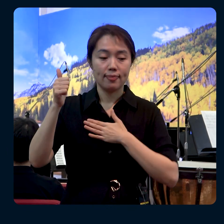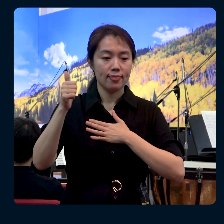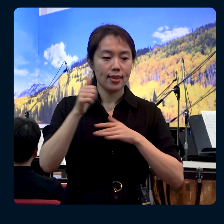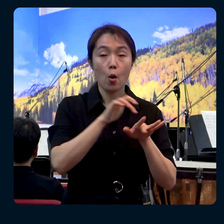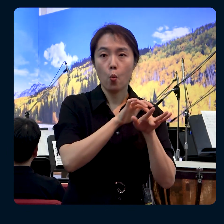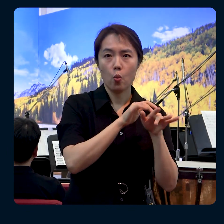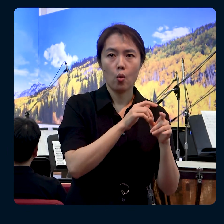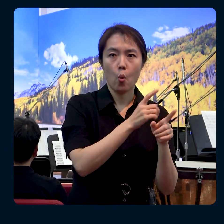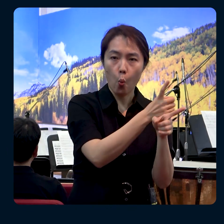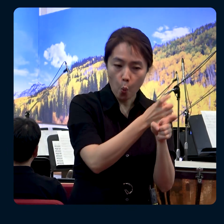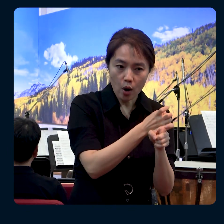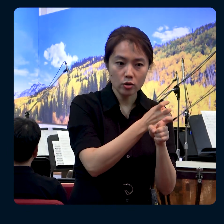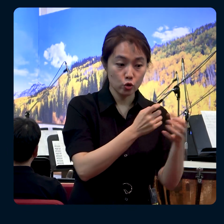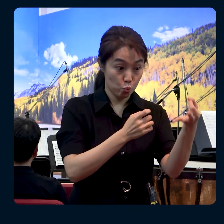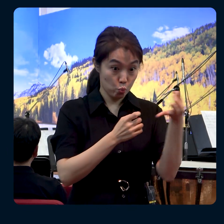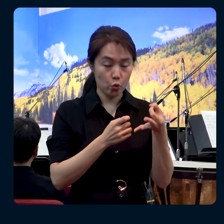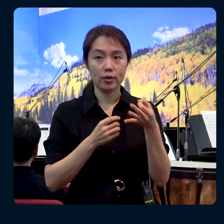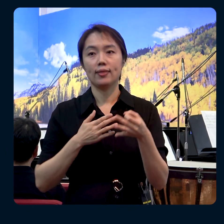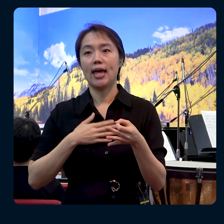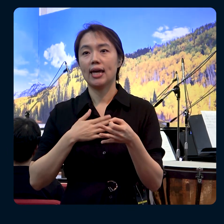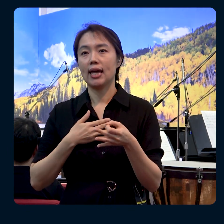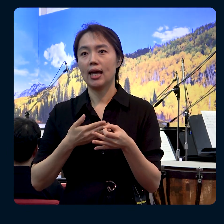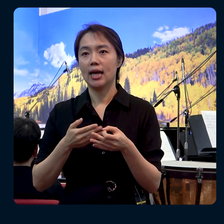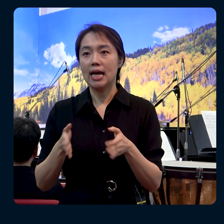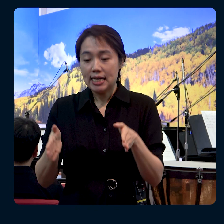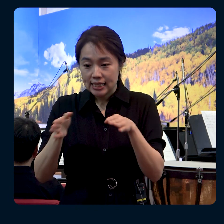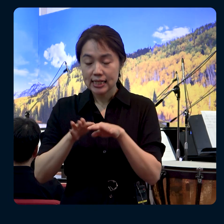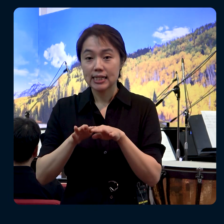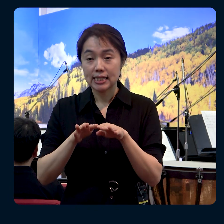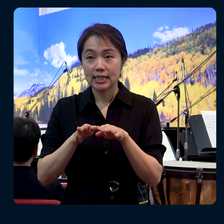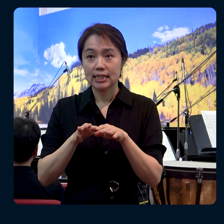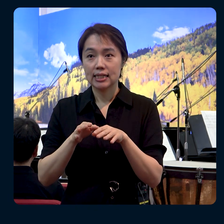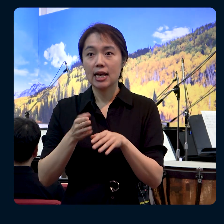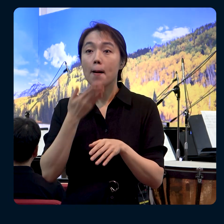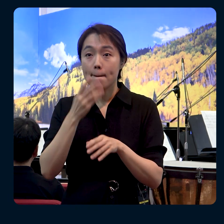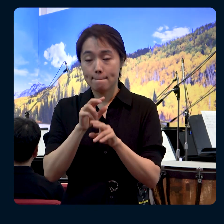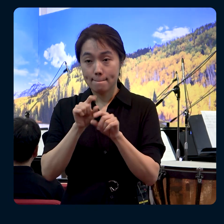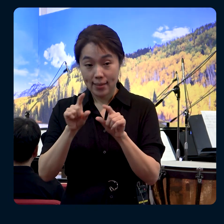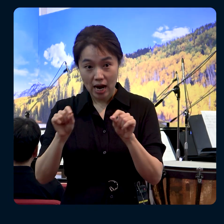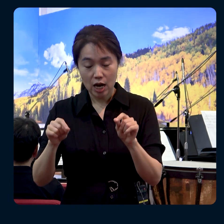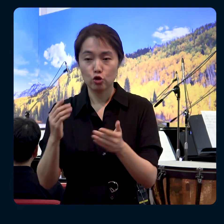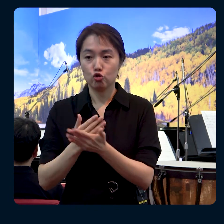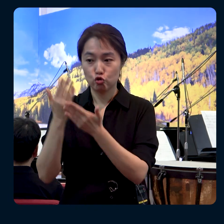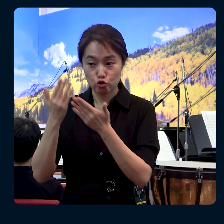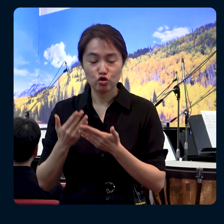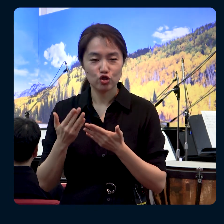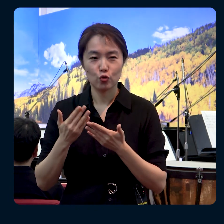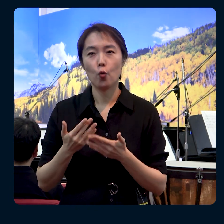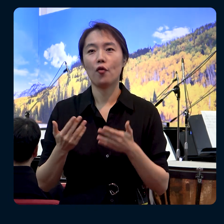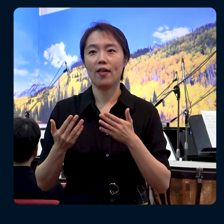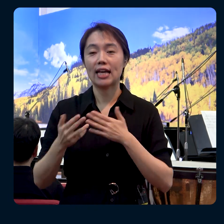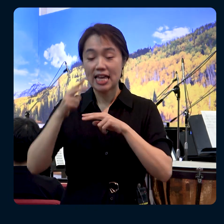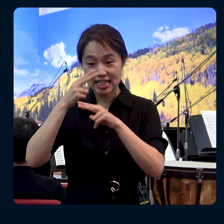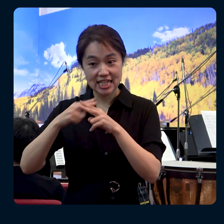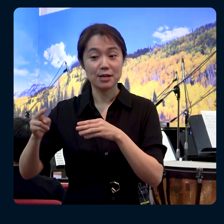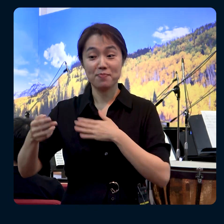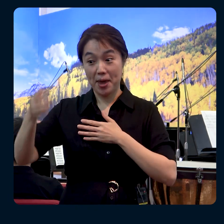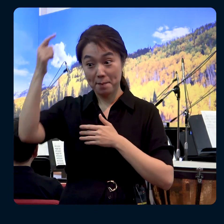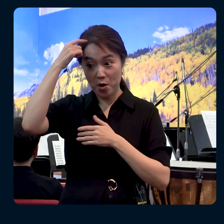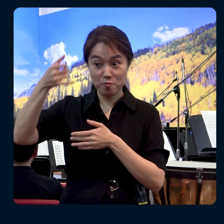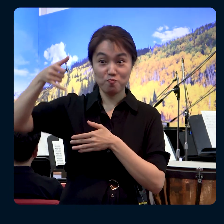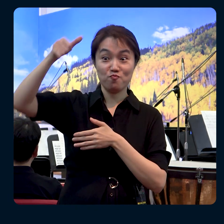기름을 내 머리에 부으셨으니 내 잔이 넘치나이다. 예, 하나님이 상을 차려주시는데 그냥 딴 데 차리는